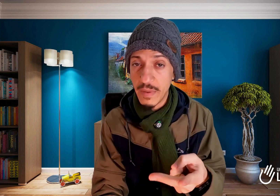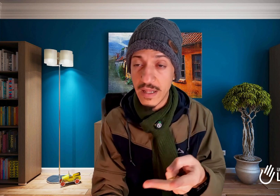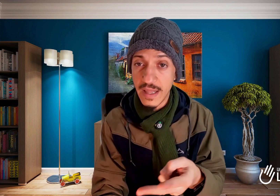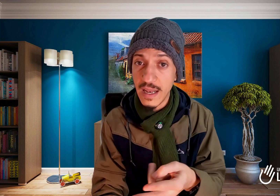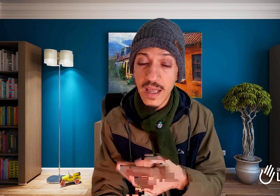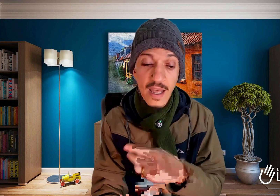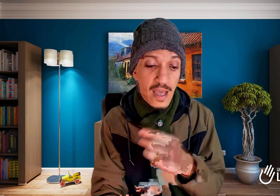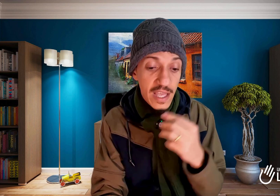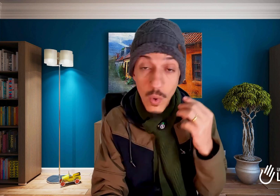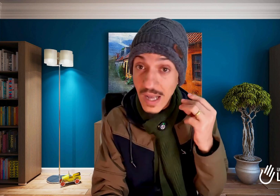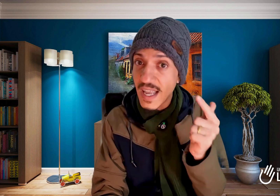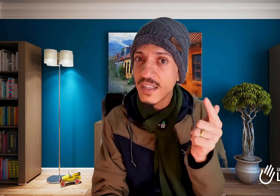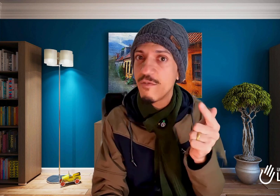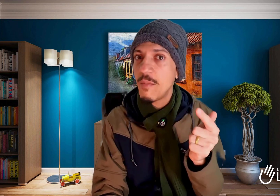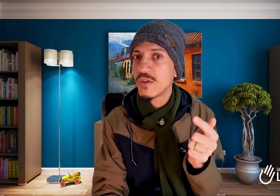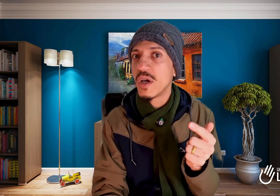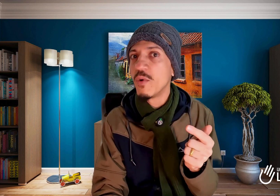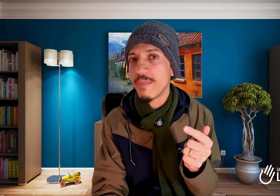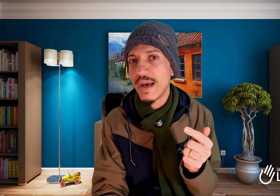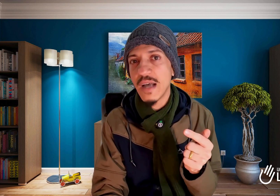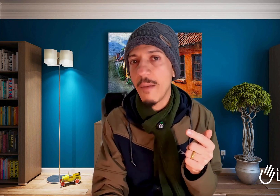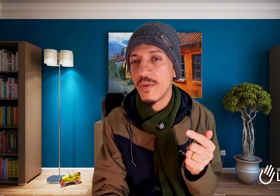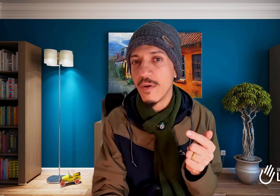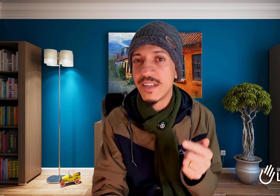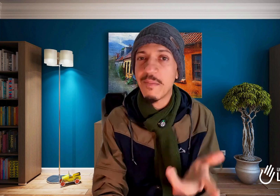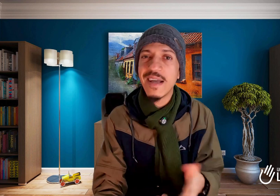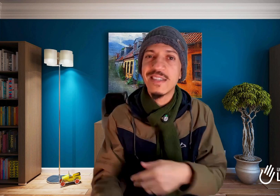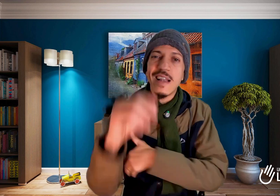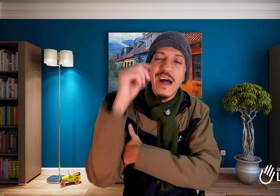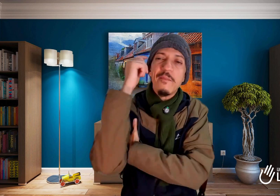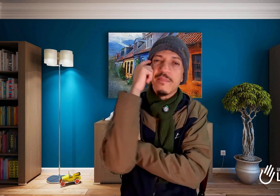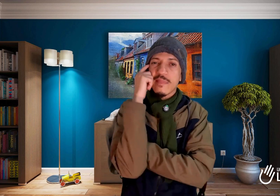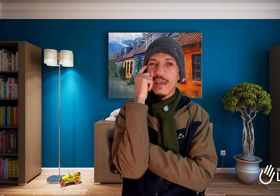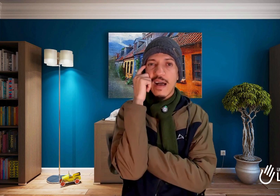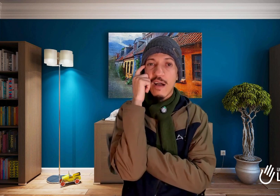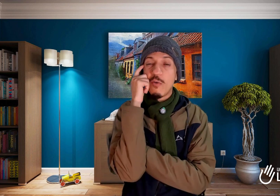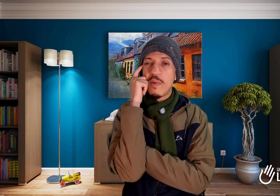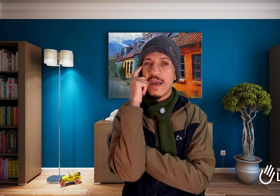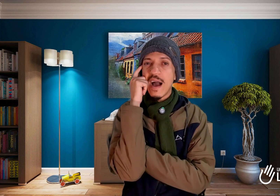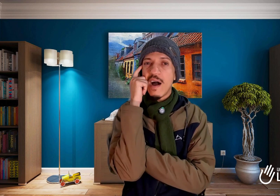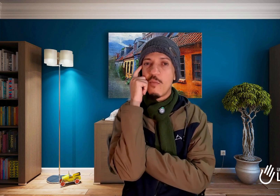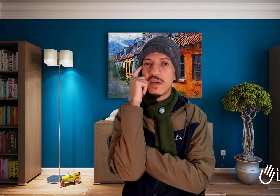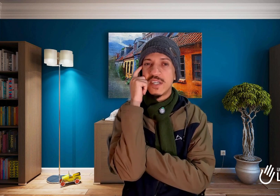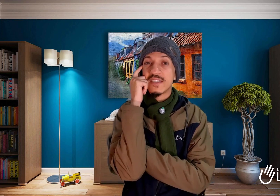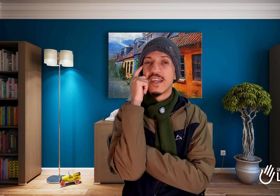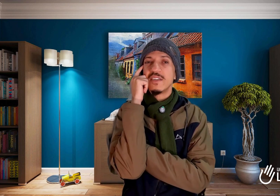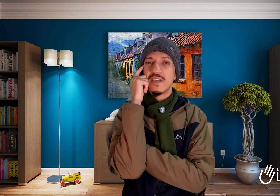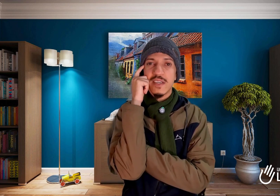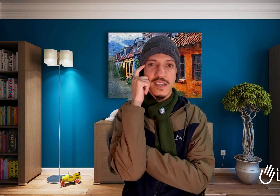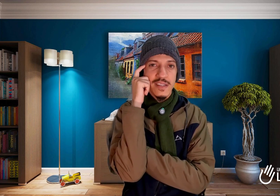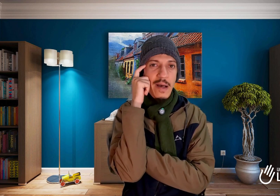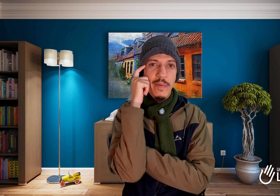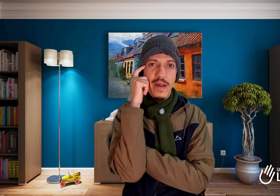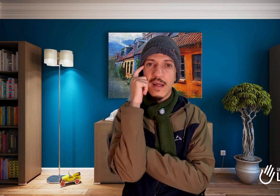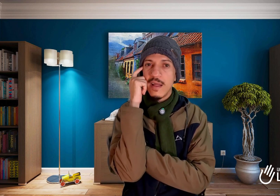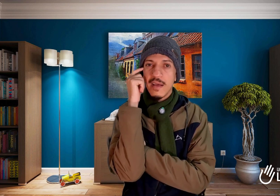dele, e o acesso à informação é muito mais rápido. Você imagina lá acompanhar uma gestante que teve